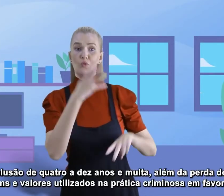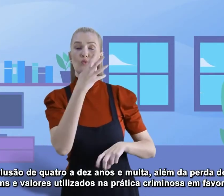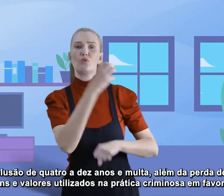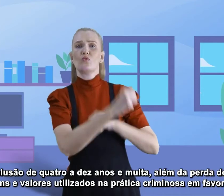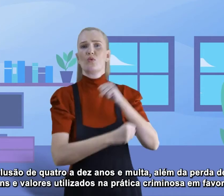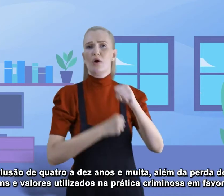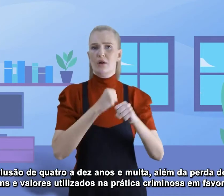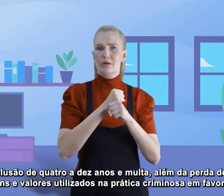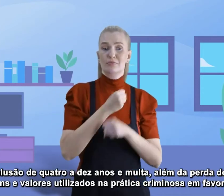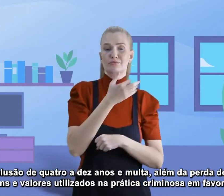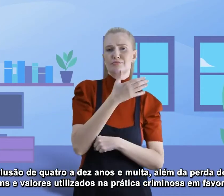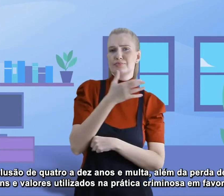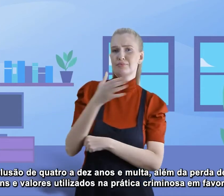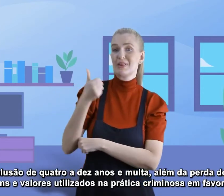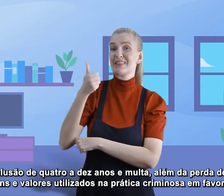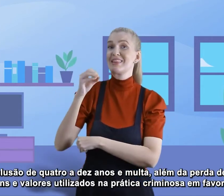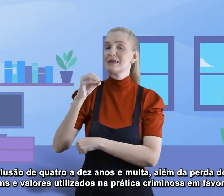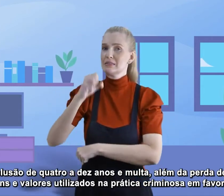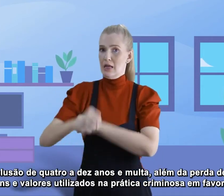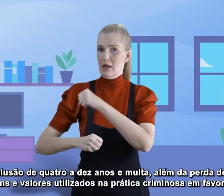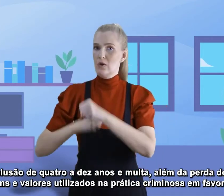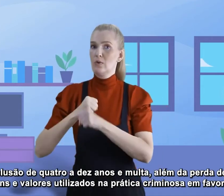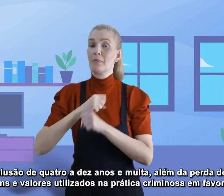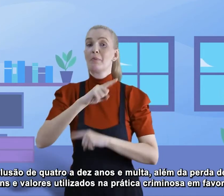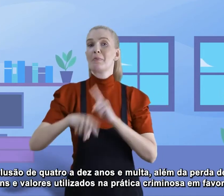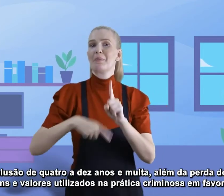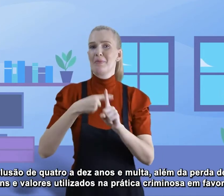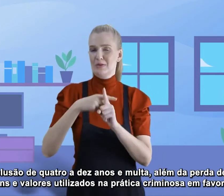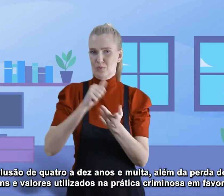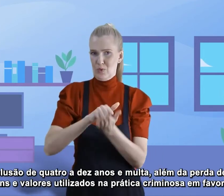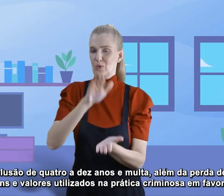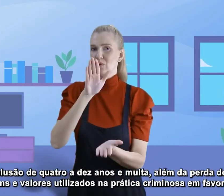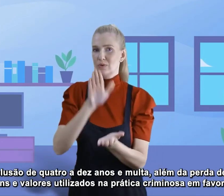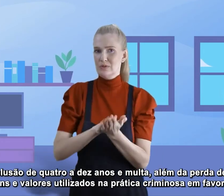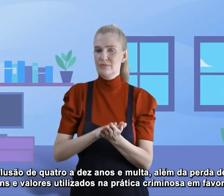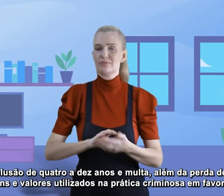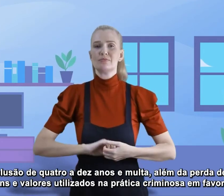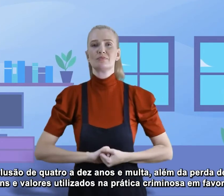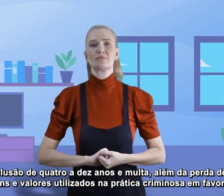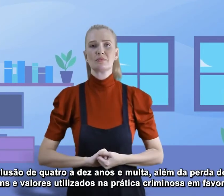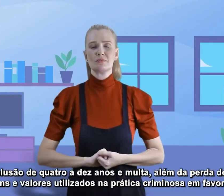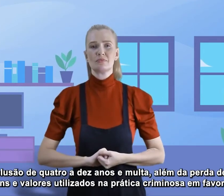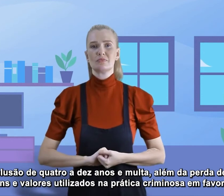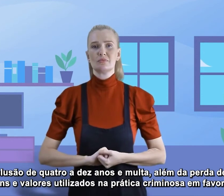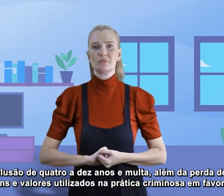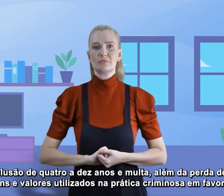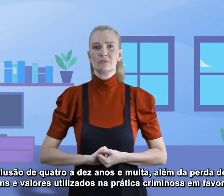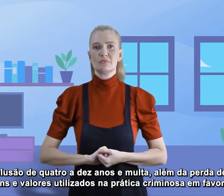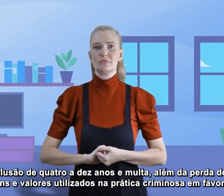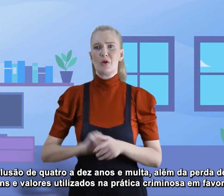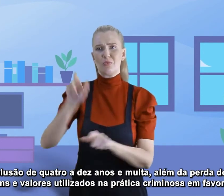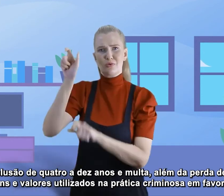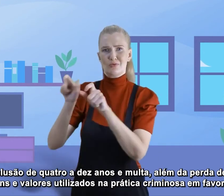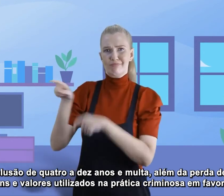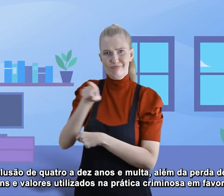reclusão de 4 a 10 anos e multa, além da perda de bens e valores utilizados na prática criminosa, em favor